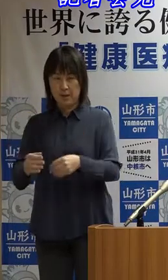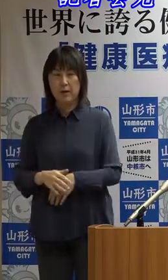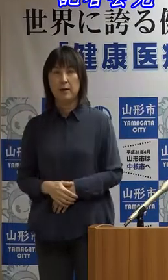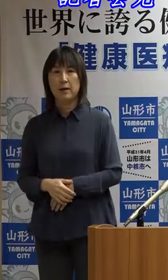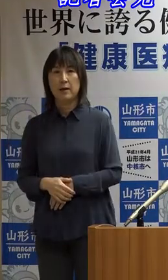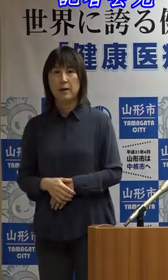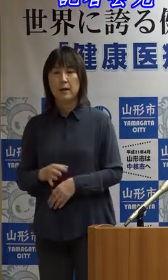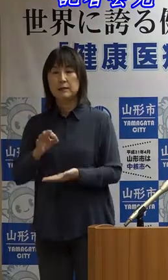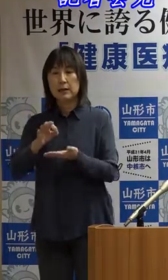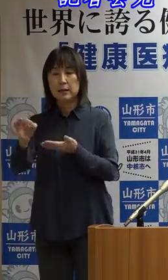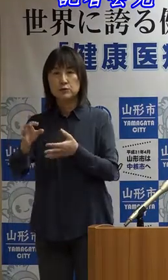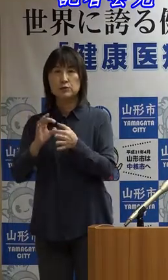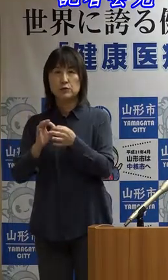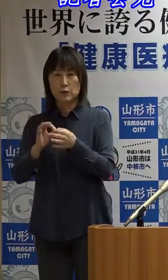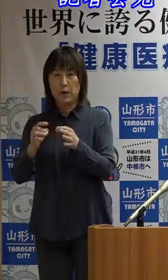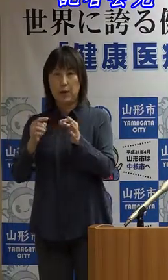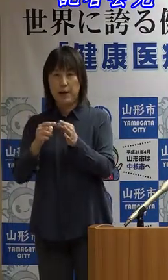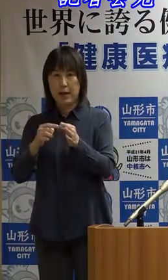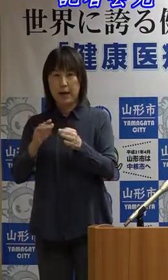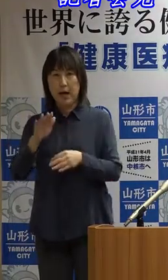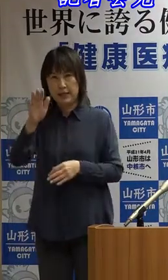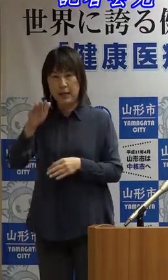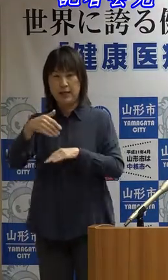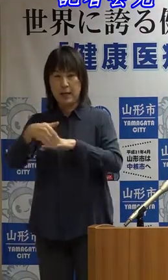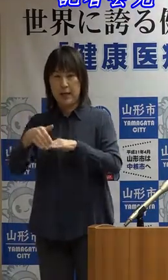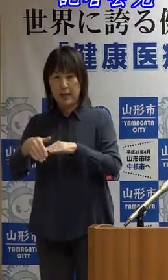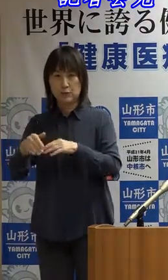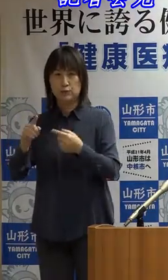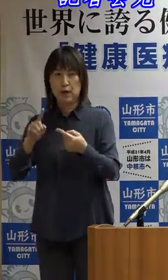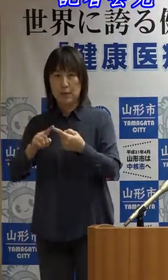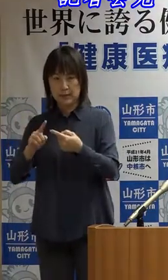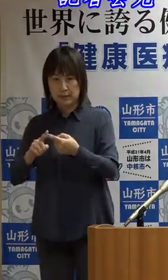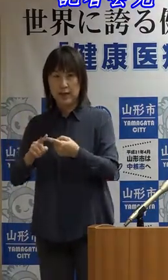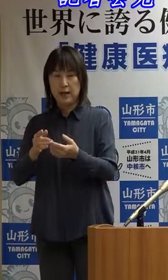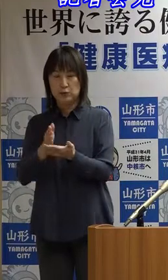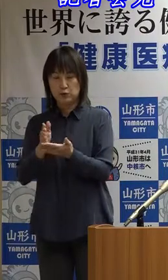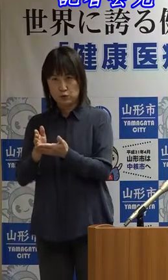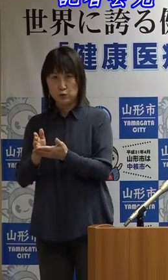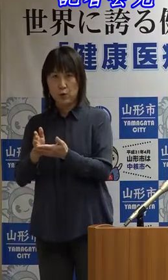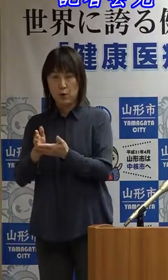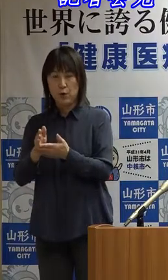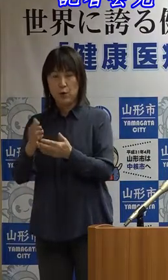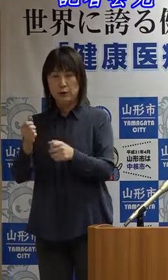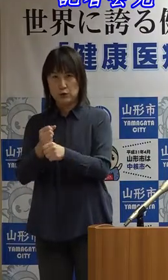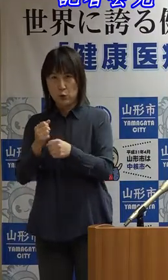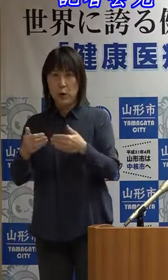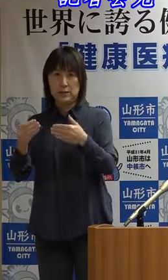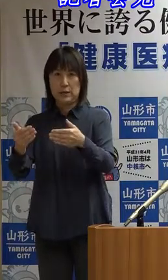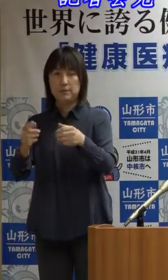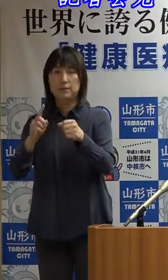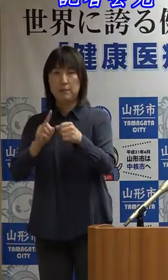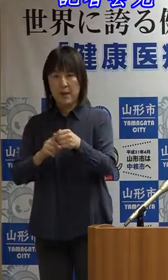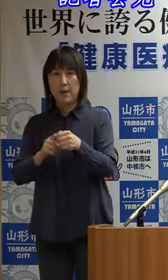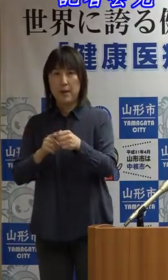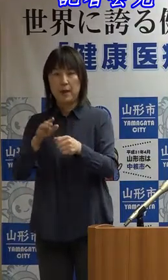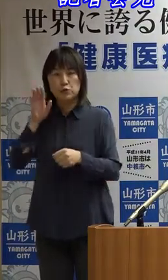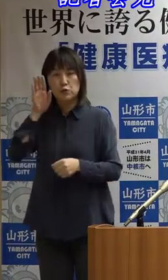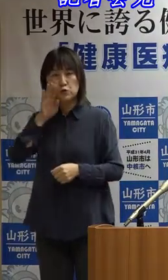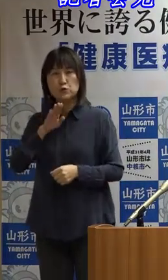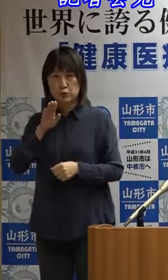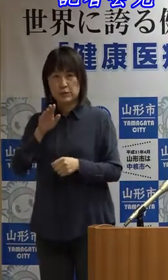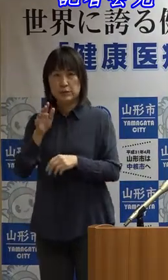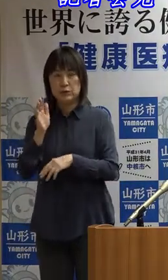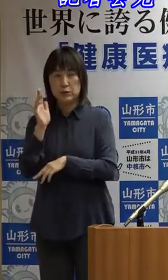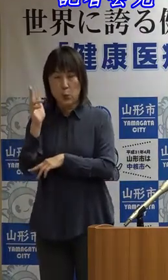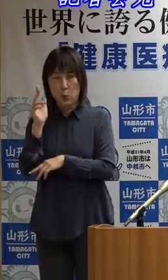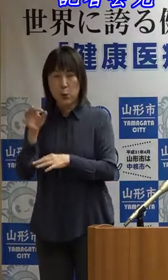歳出につきましては山形市発展計画に基づく各種事業の推進を図るとともに効率的な行財